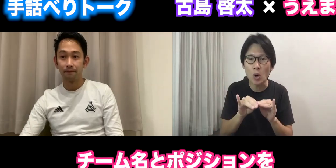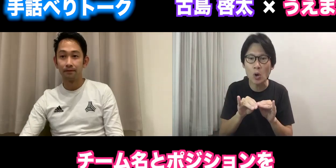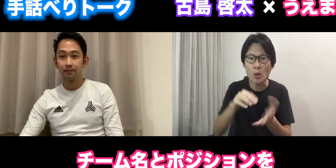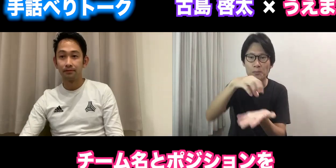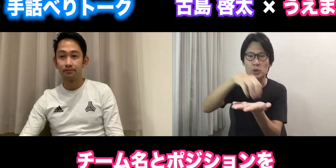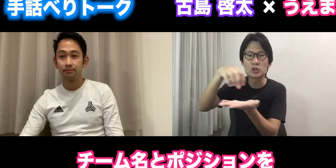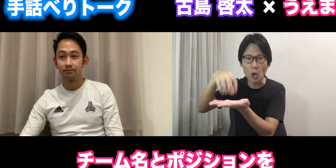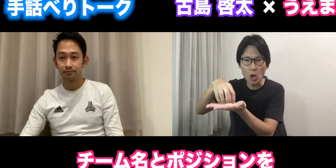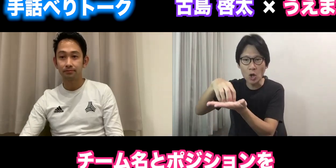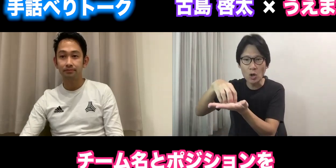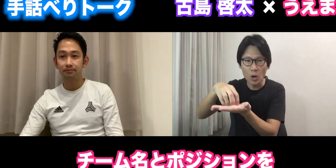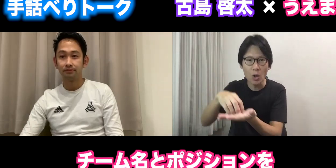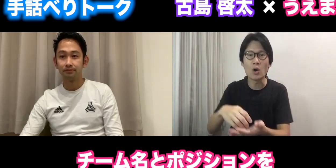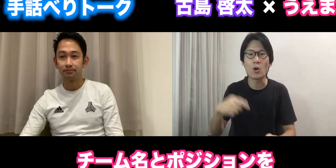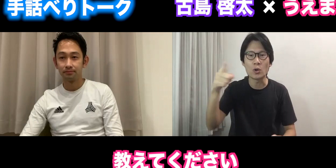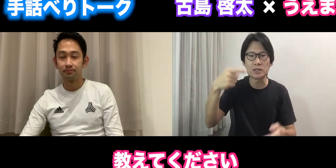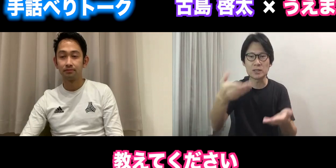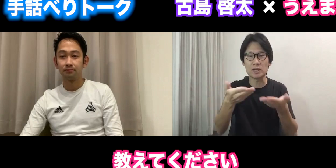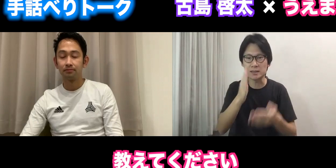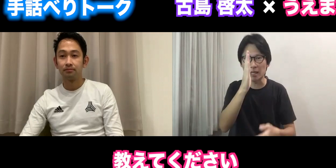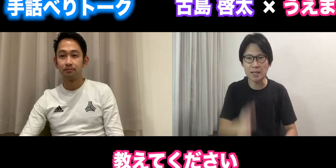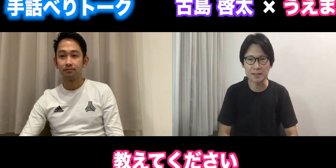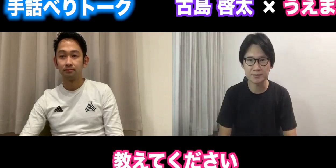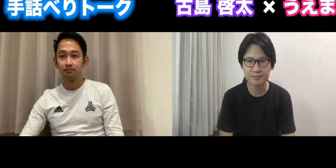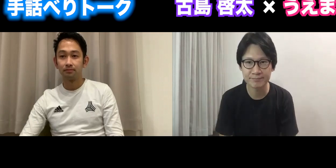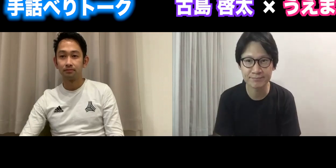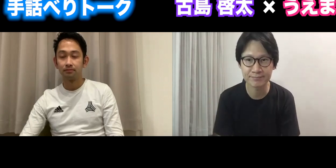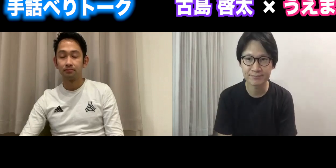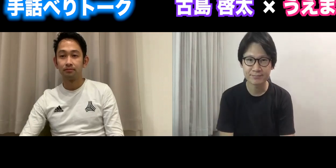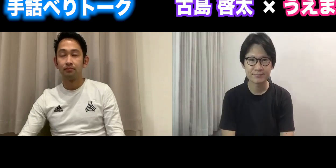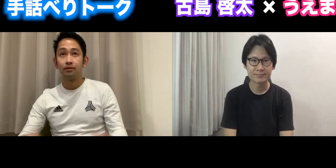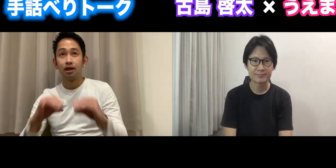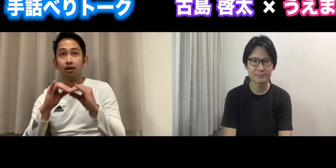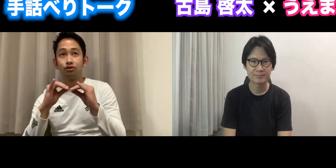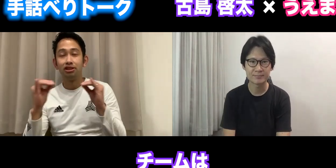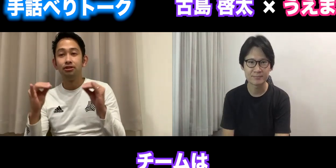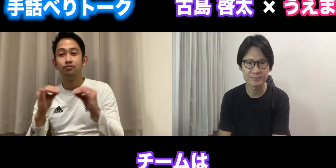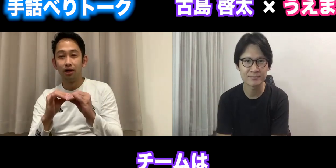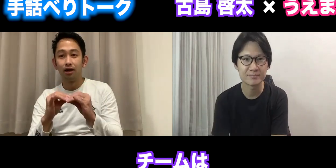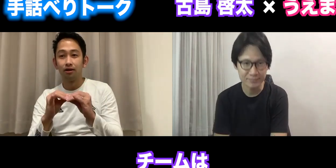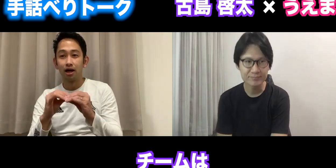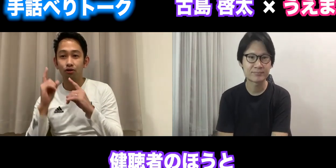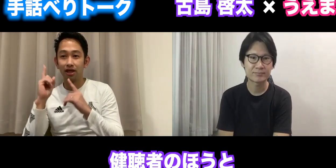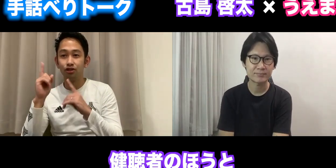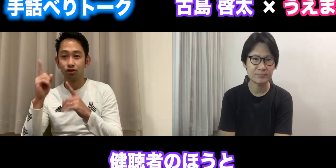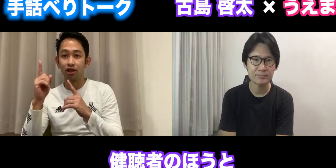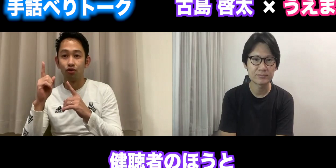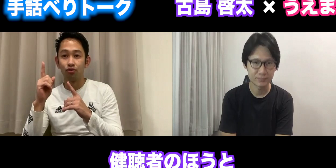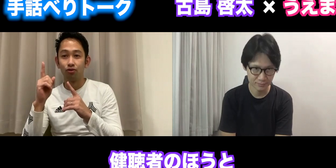ポジションを教えてくださいペット中はあの店長車